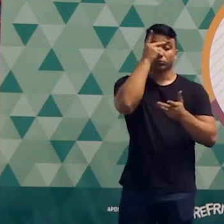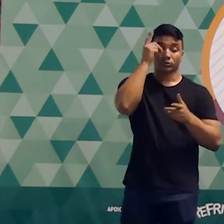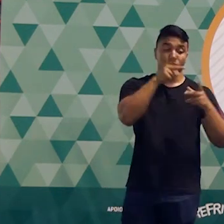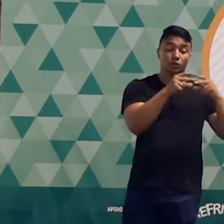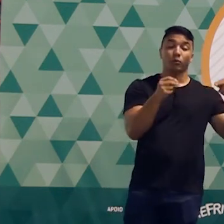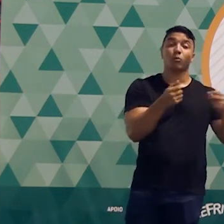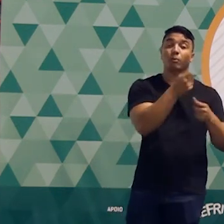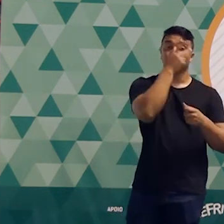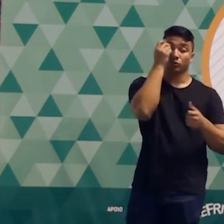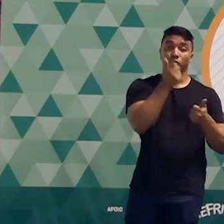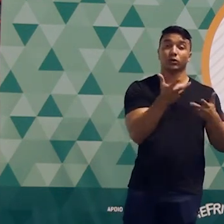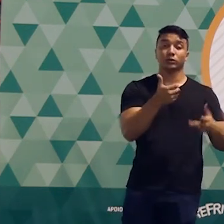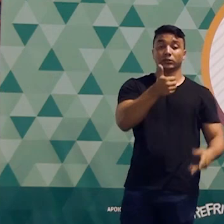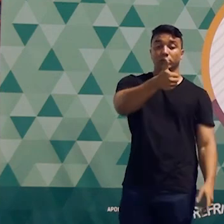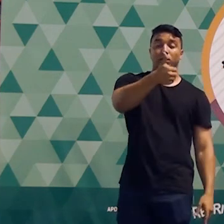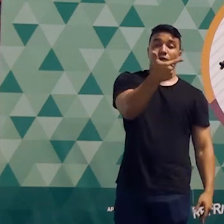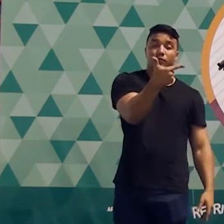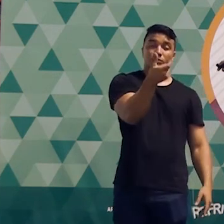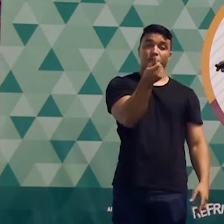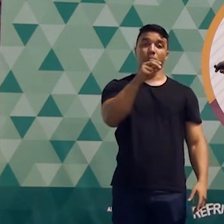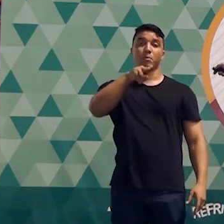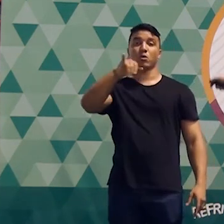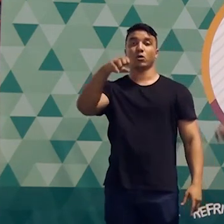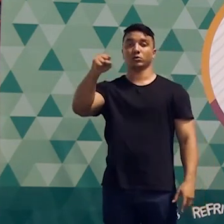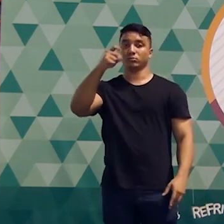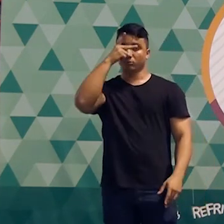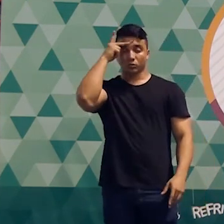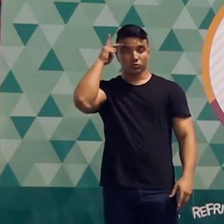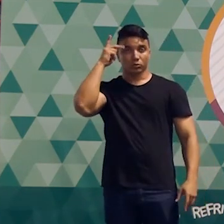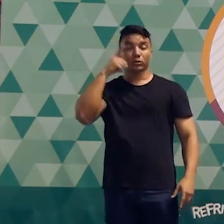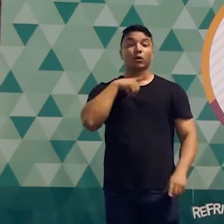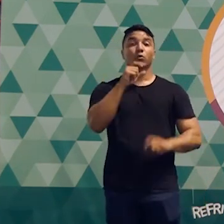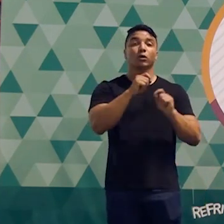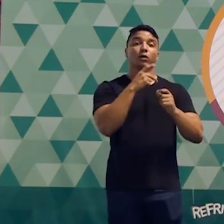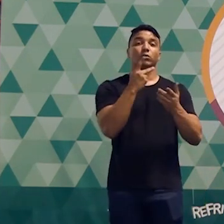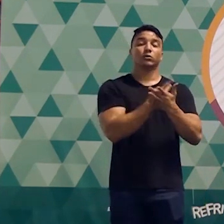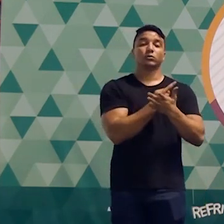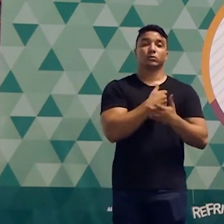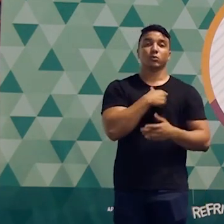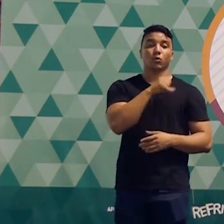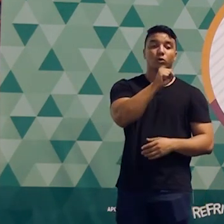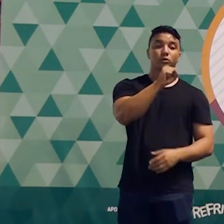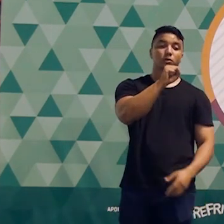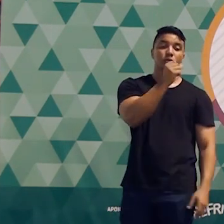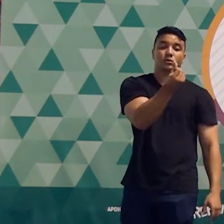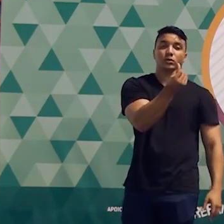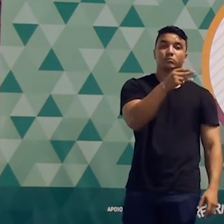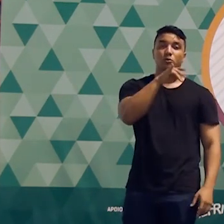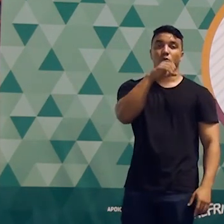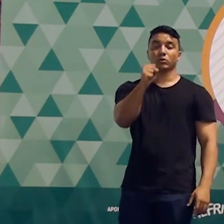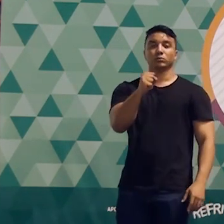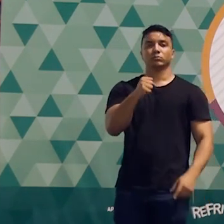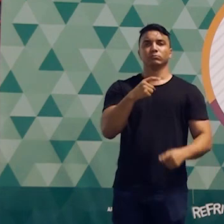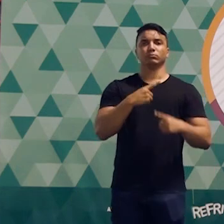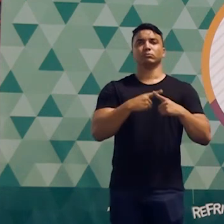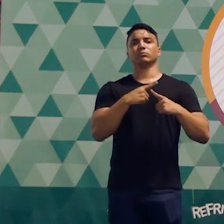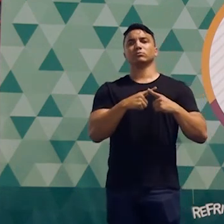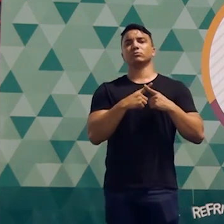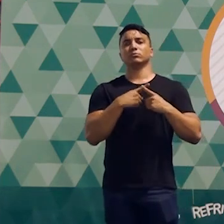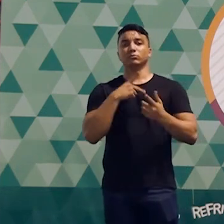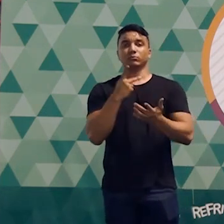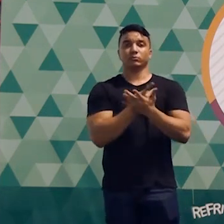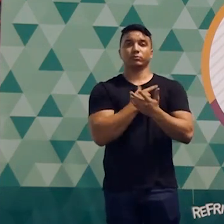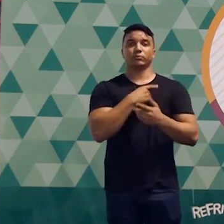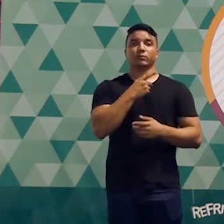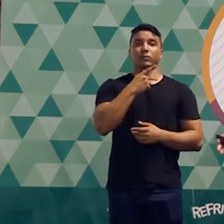de pessoas. Se isso aqui acontecer, está se esperando que a população deles caia para 86. Porque